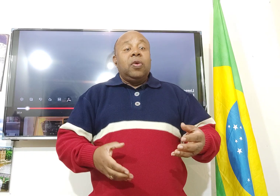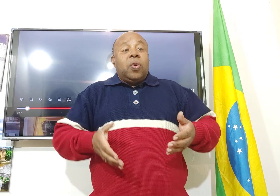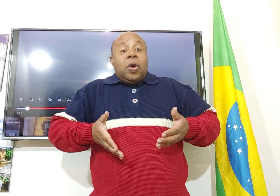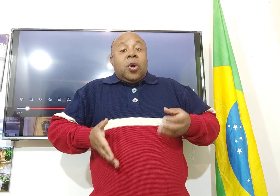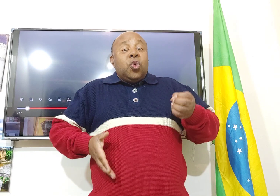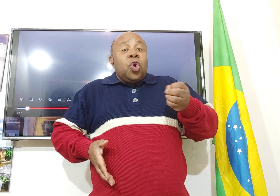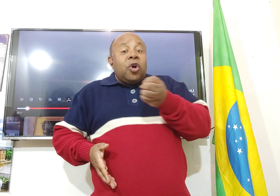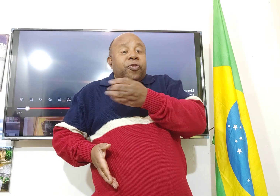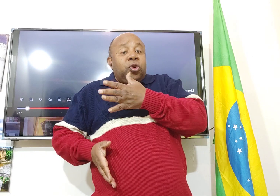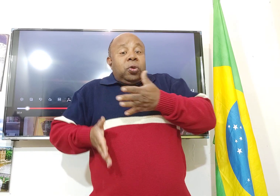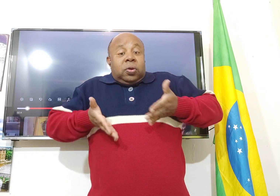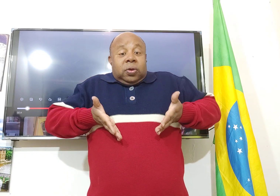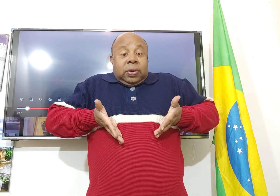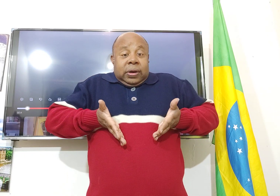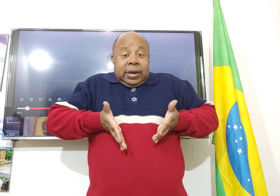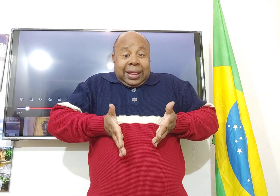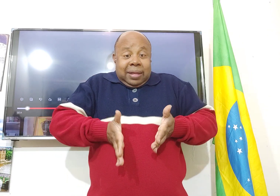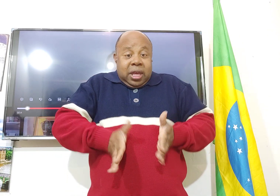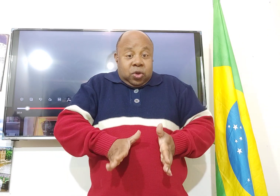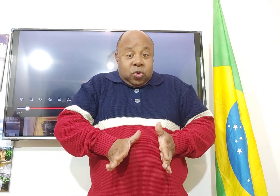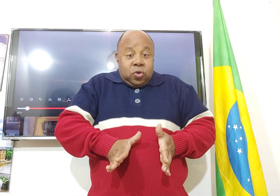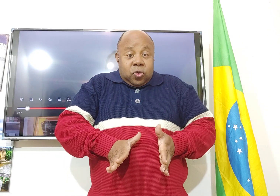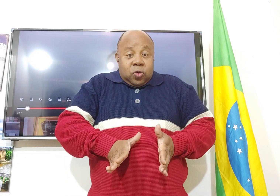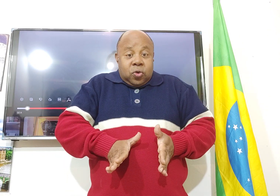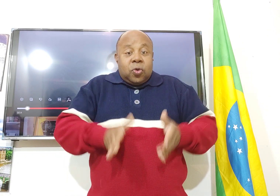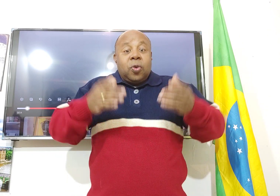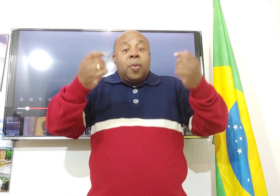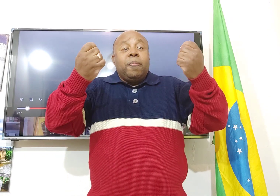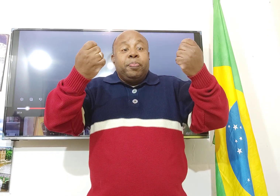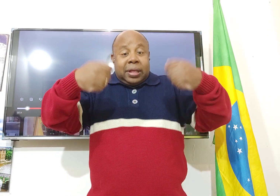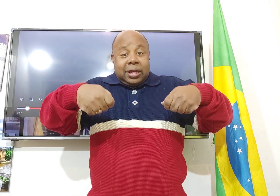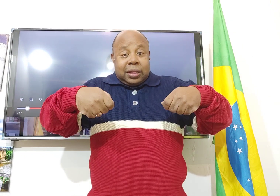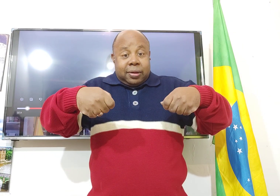Então, novo nascimento. Precisa.